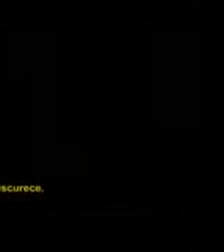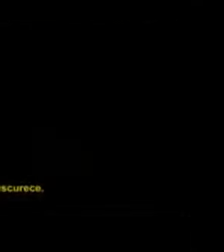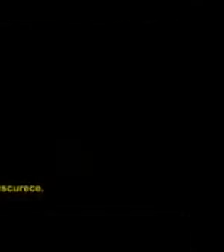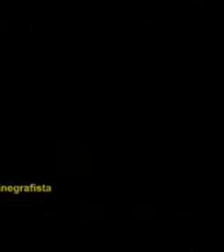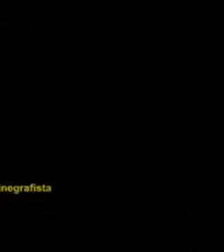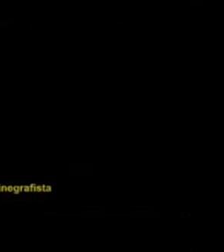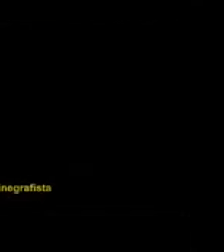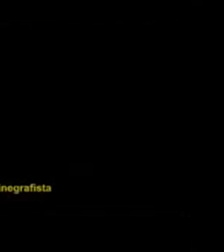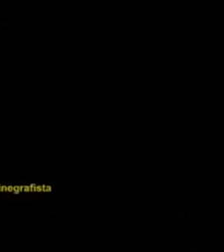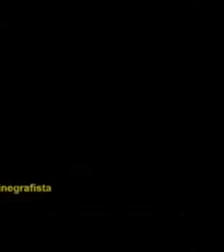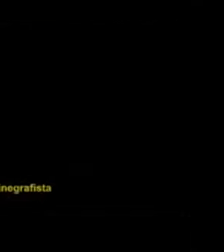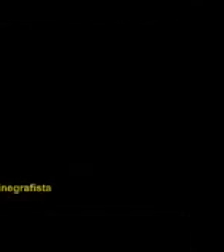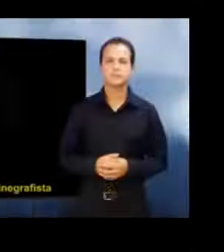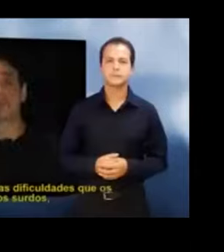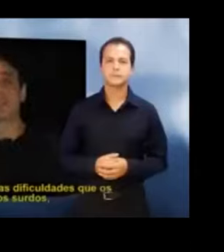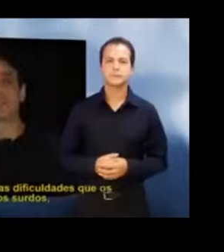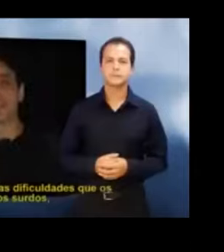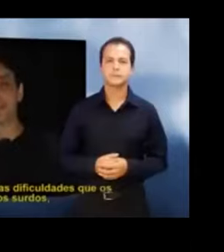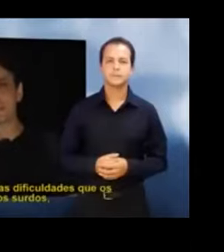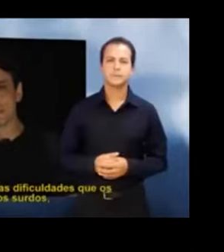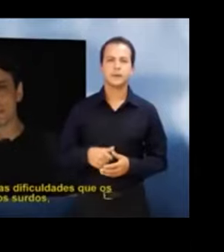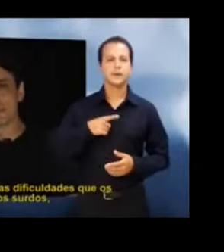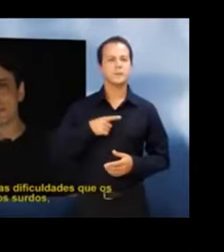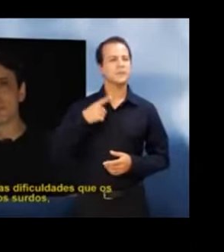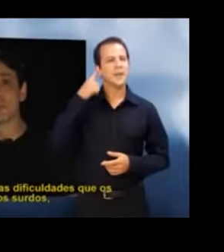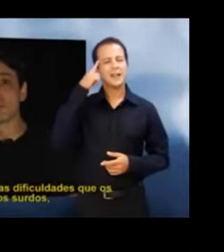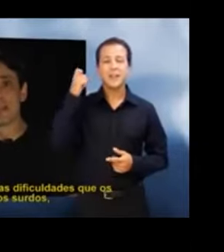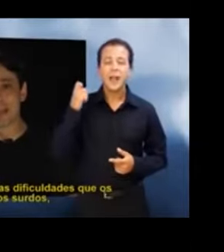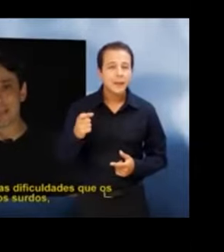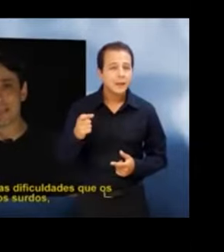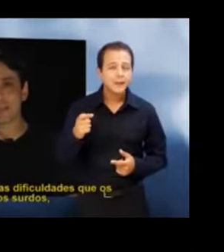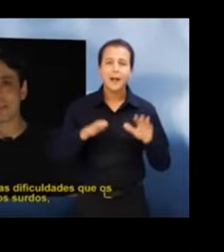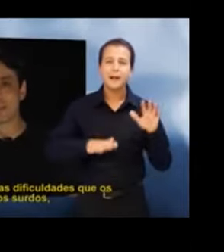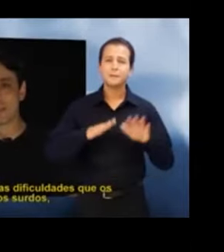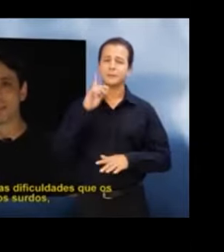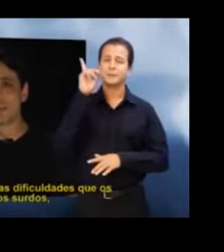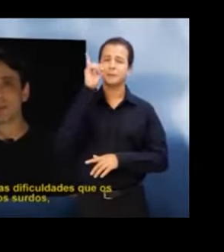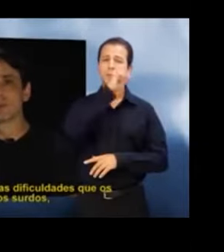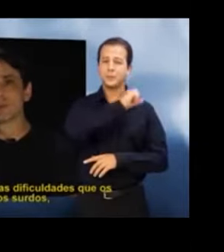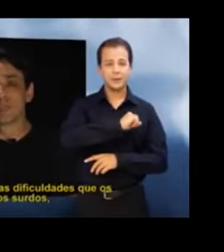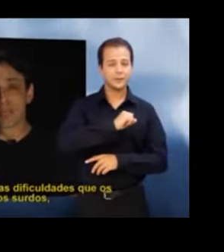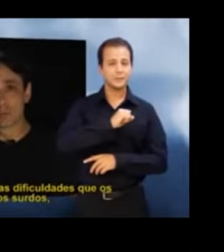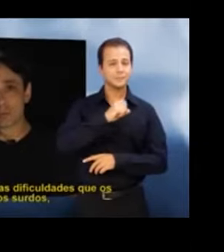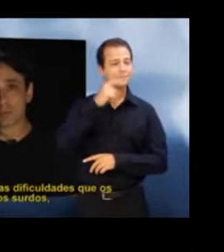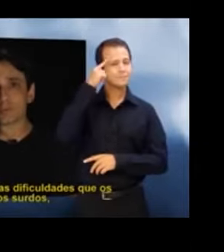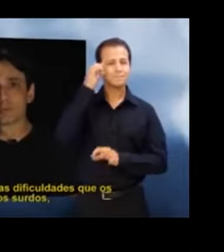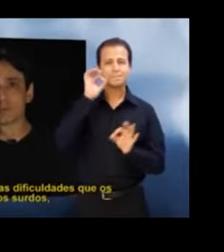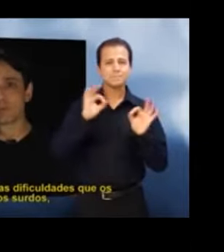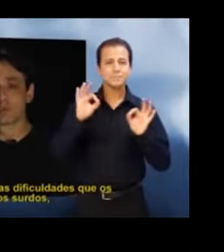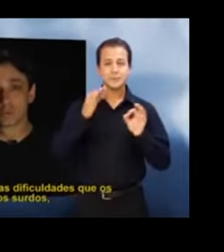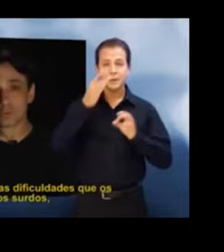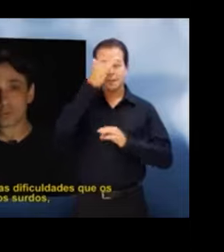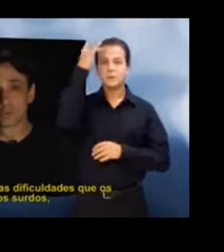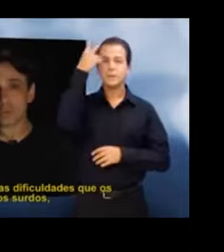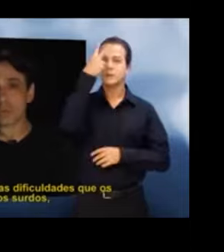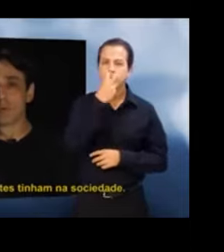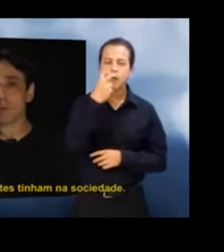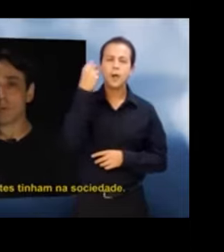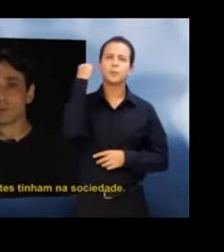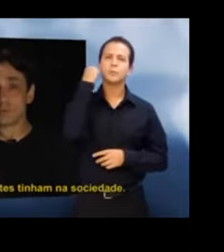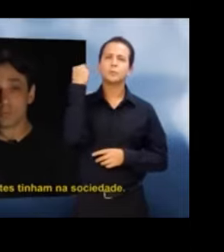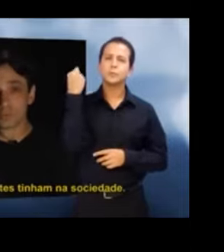tela escurece. Guto, cinegrafista. Eu não tinha ideia das dificuldades que os cegos, os